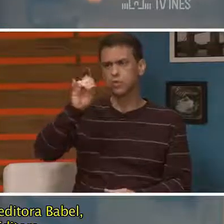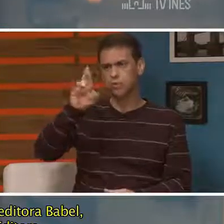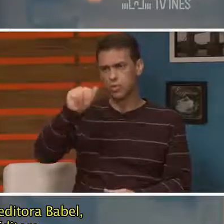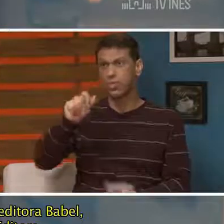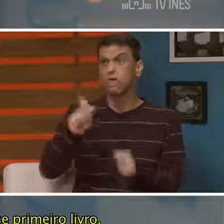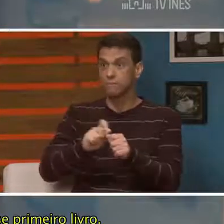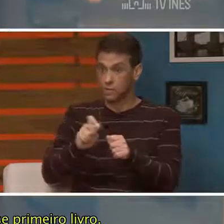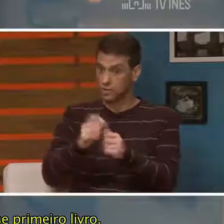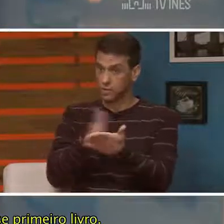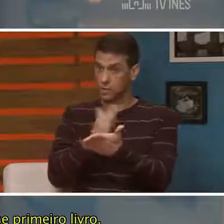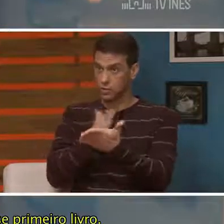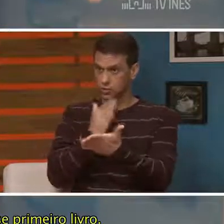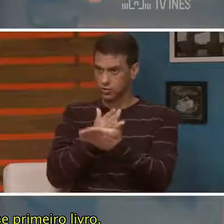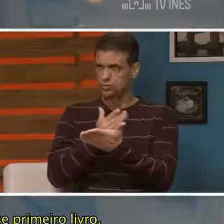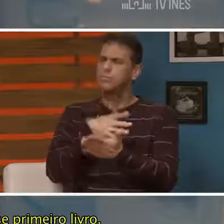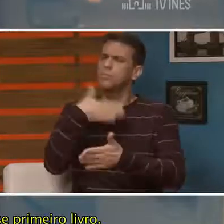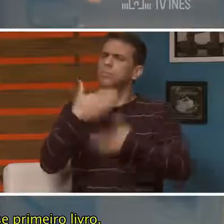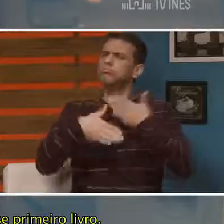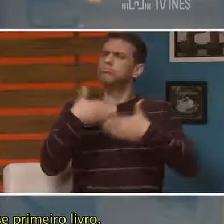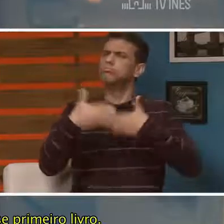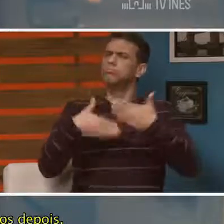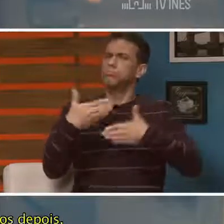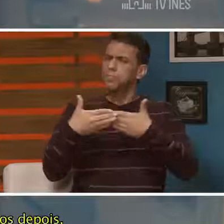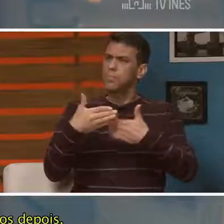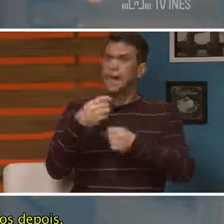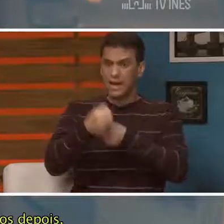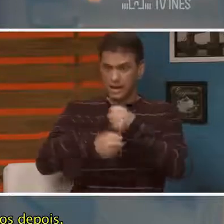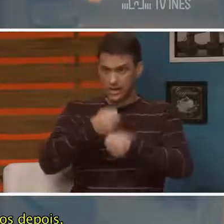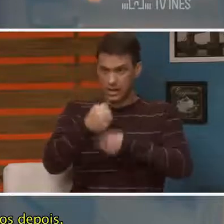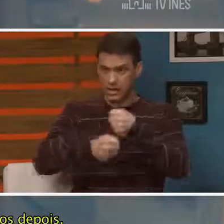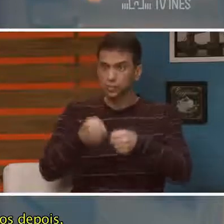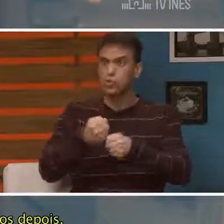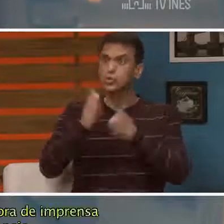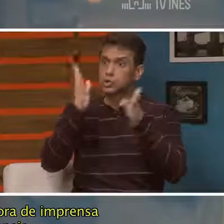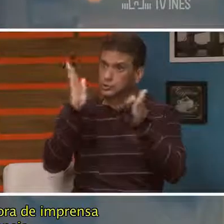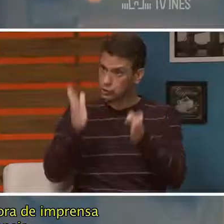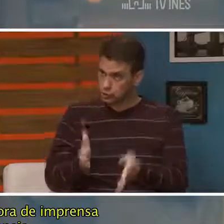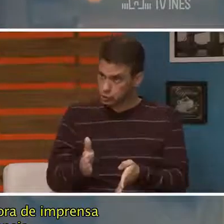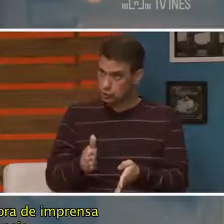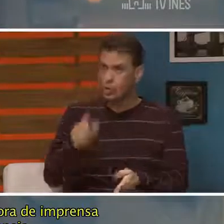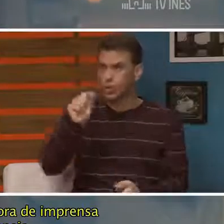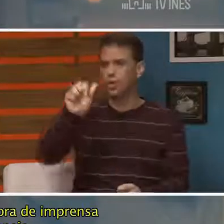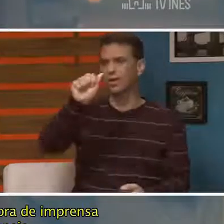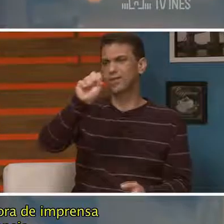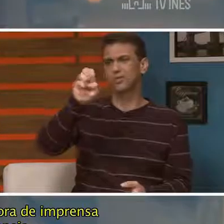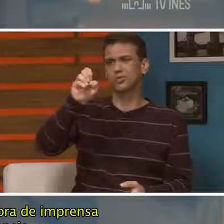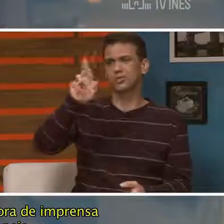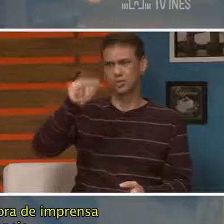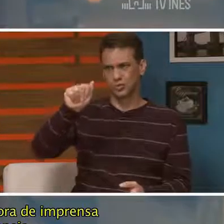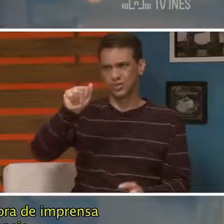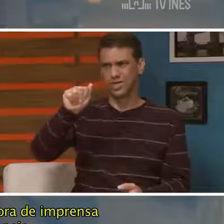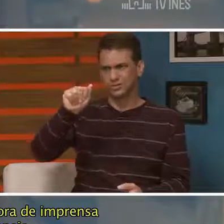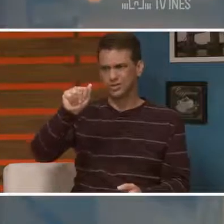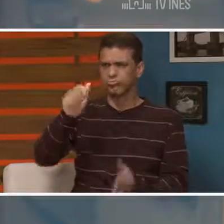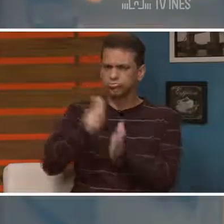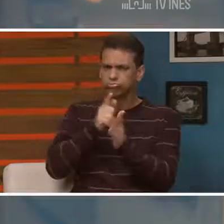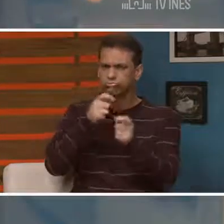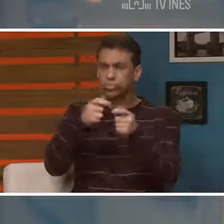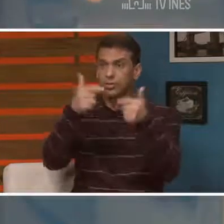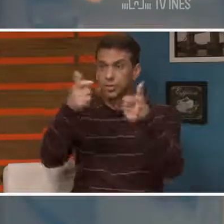Babel Editora, e foi editado esse primeiro livro. Alguns anos depois, já como assessora de imprensa da